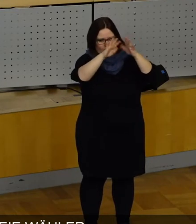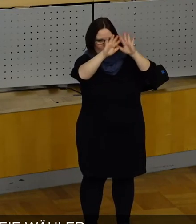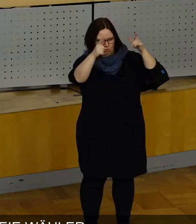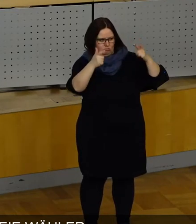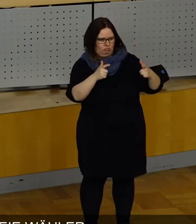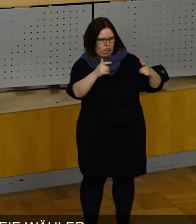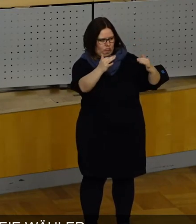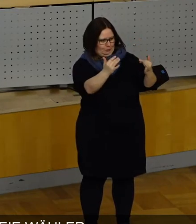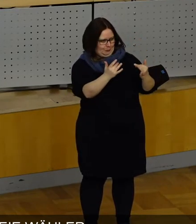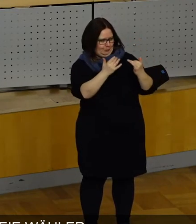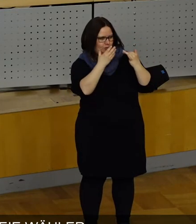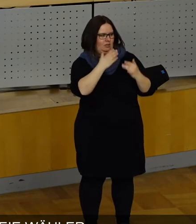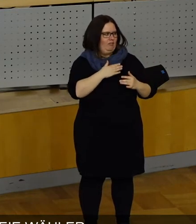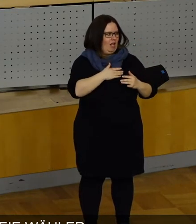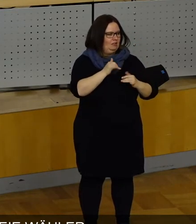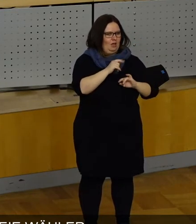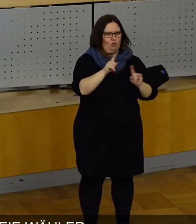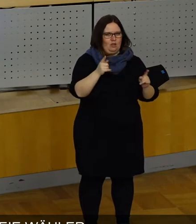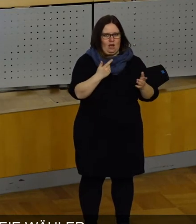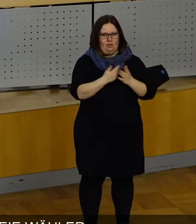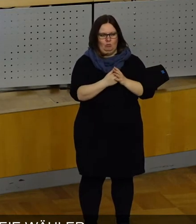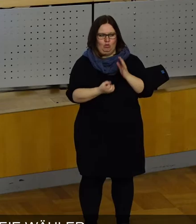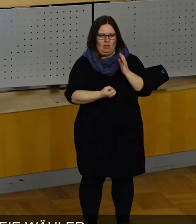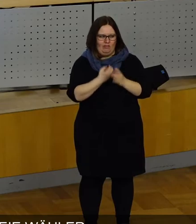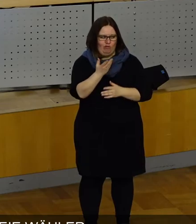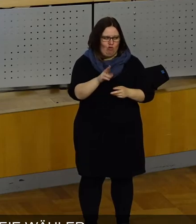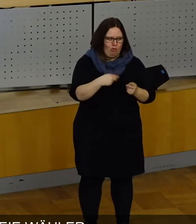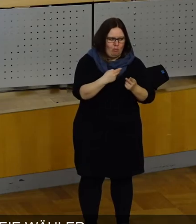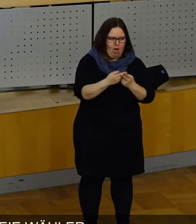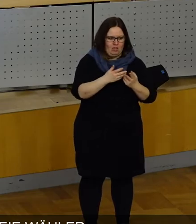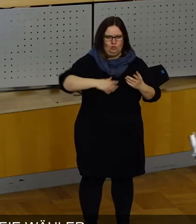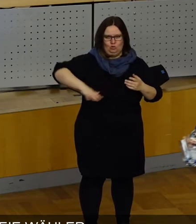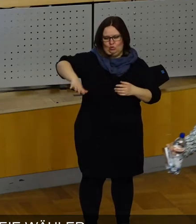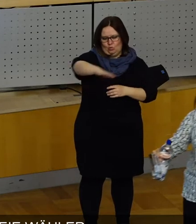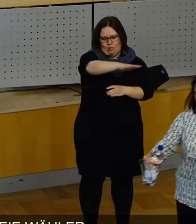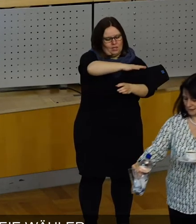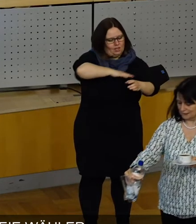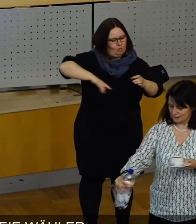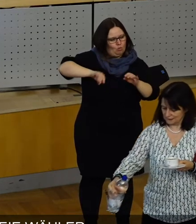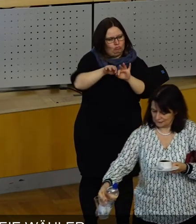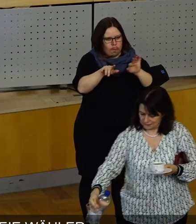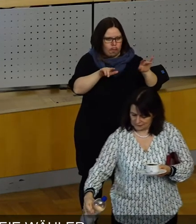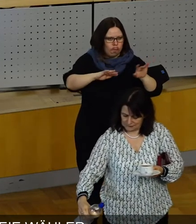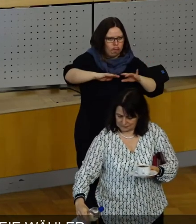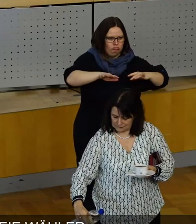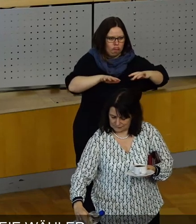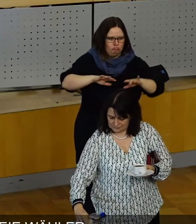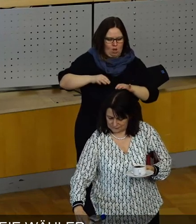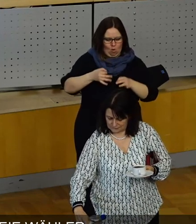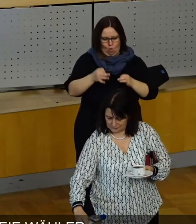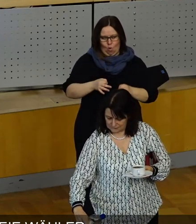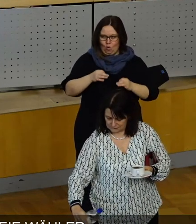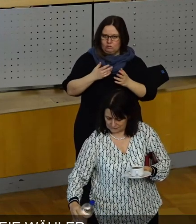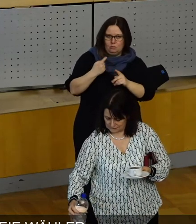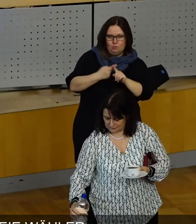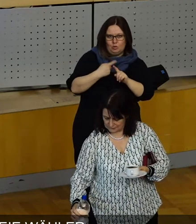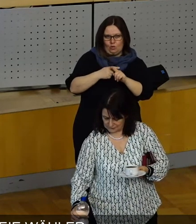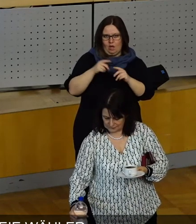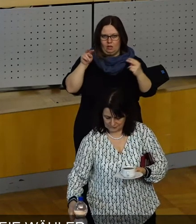gefällt. Passt der Entwurf? Passt er sich der Umgebungsbebauung an? Berücksichtigt er den Ort und die